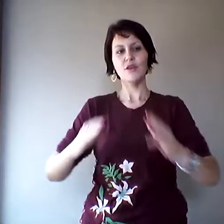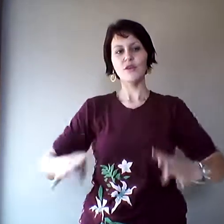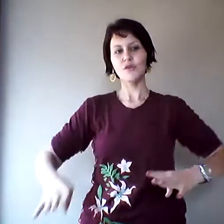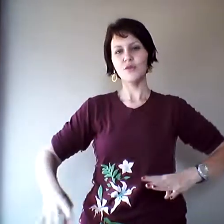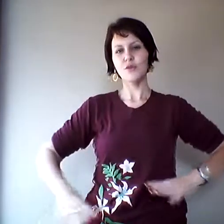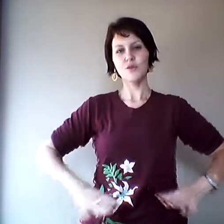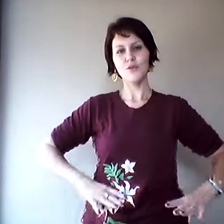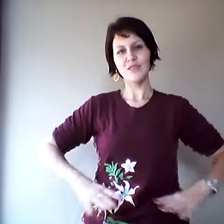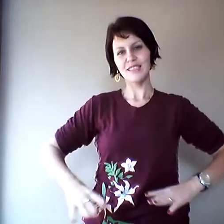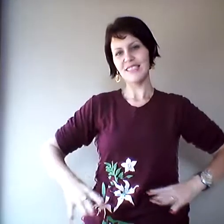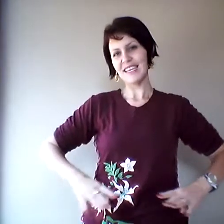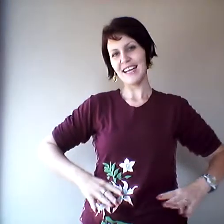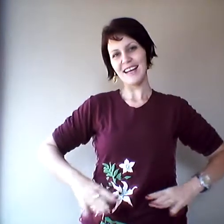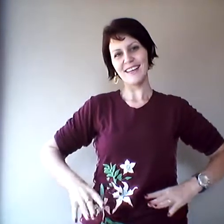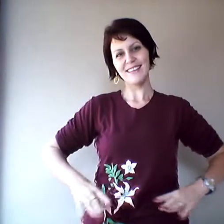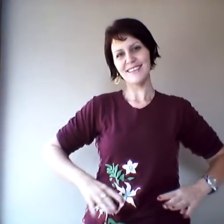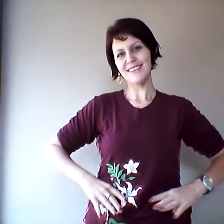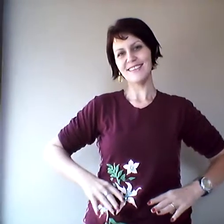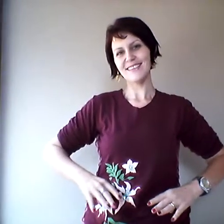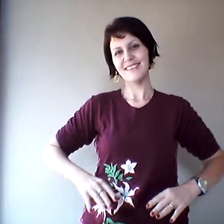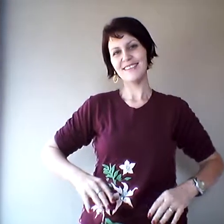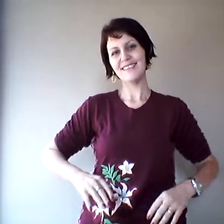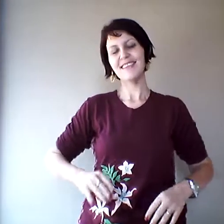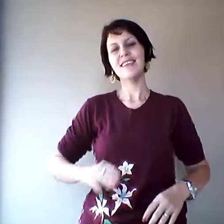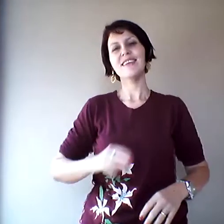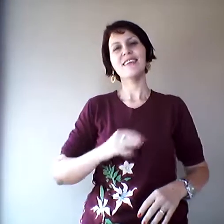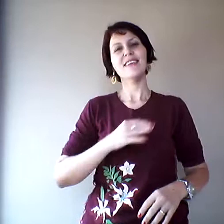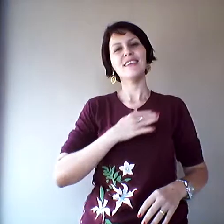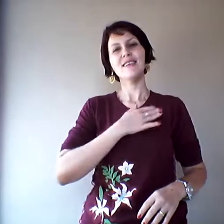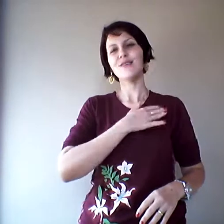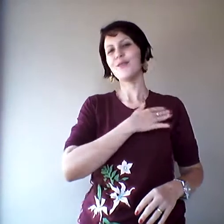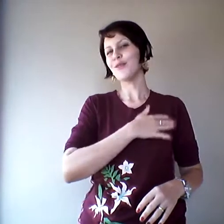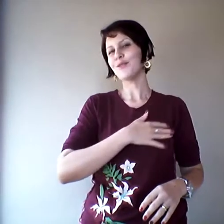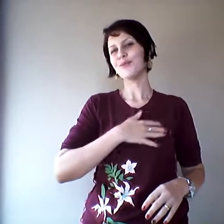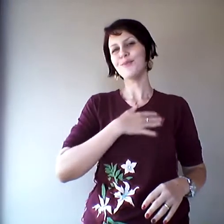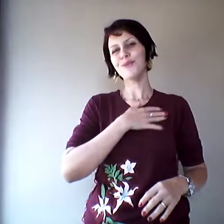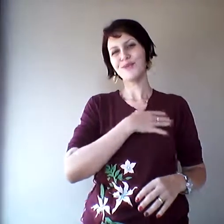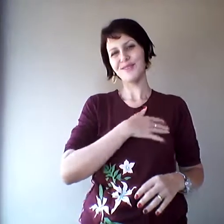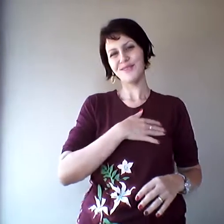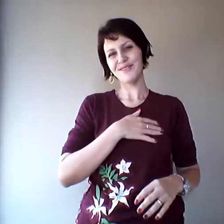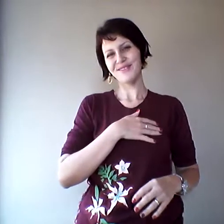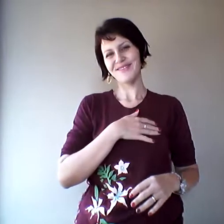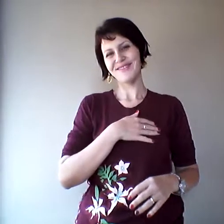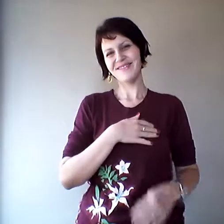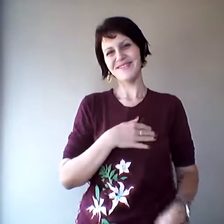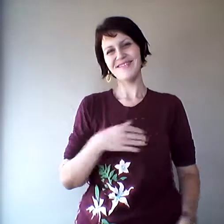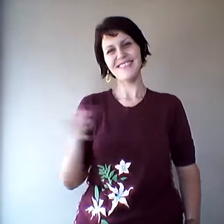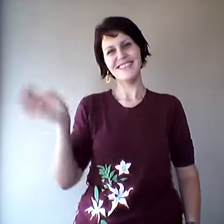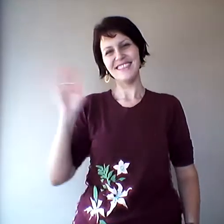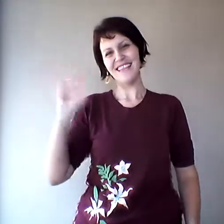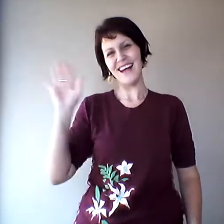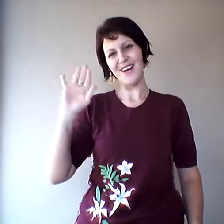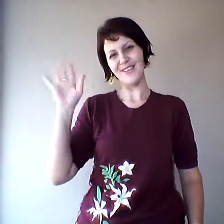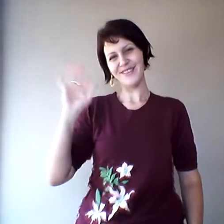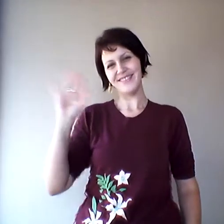Sou dona de casa e gosto muito. Tchau!